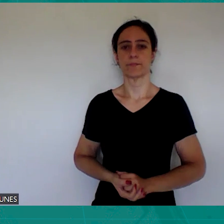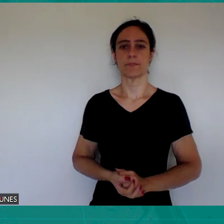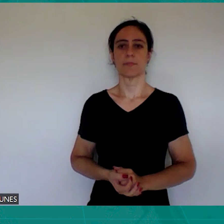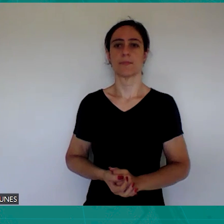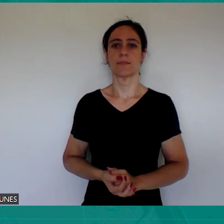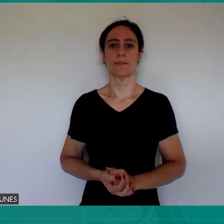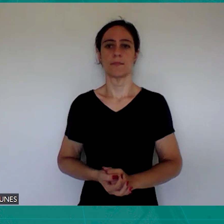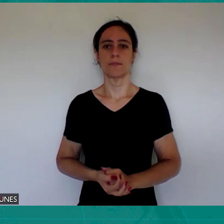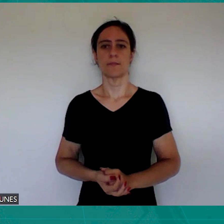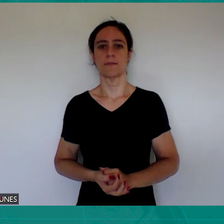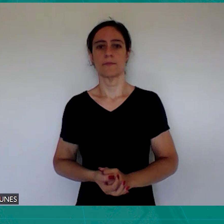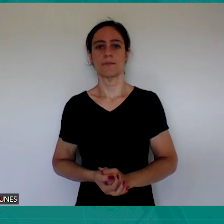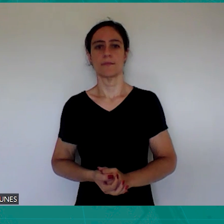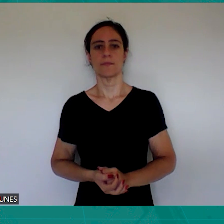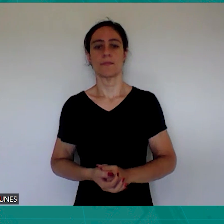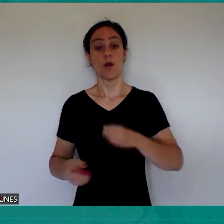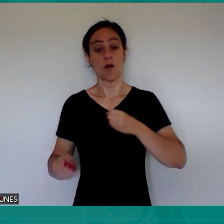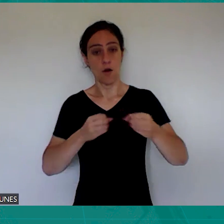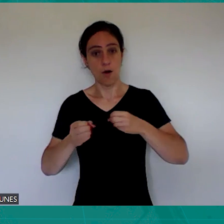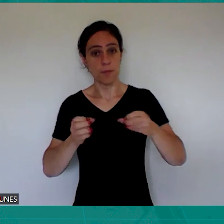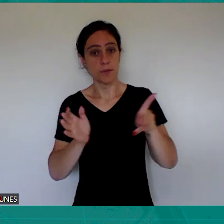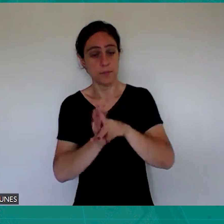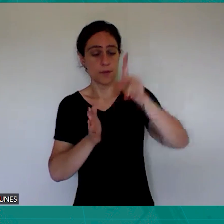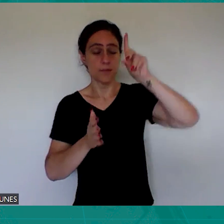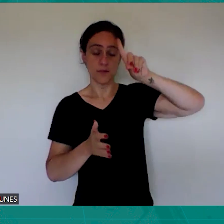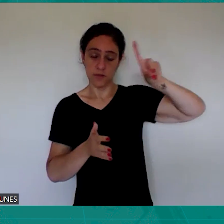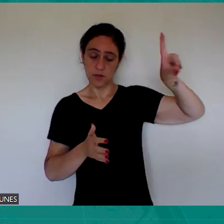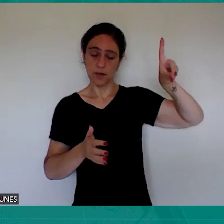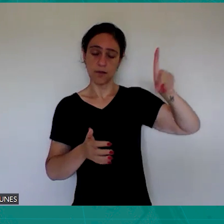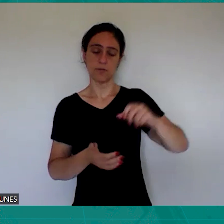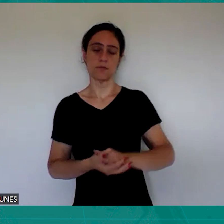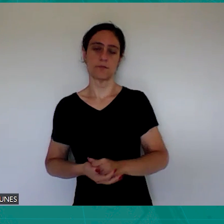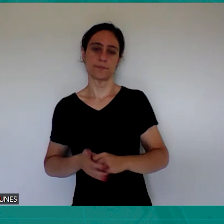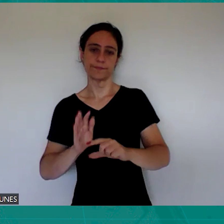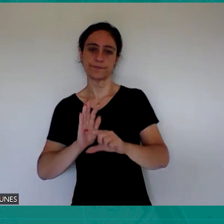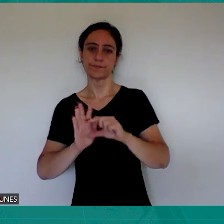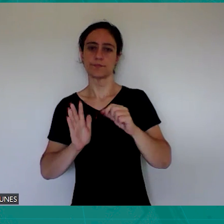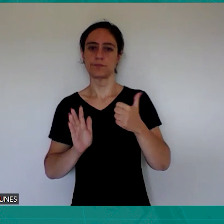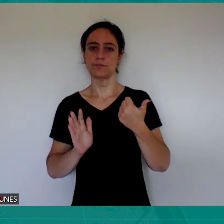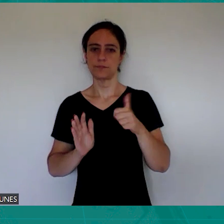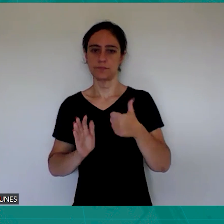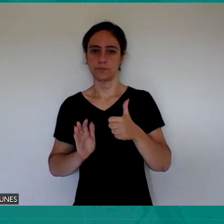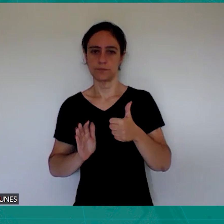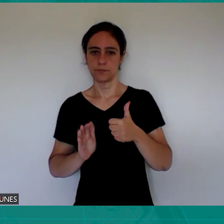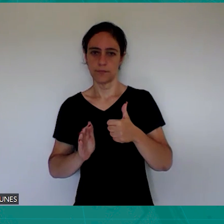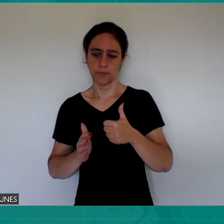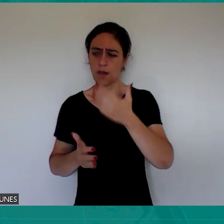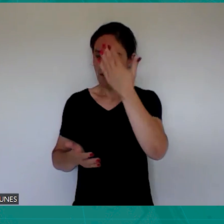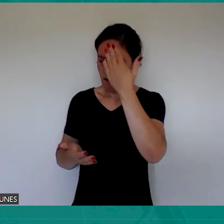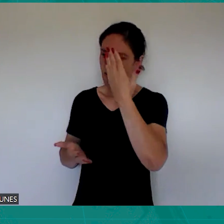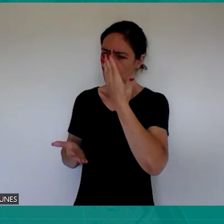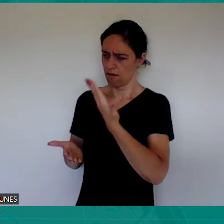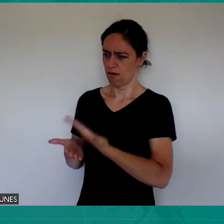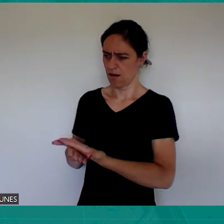faz as obras de Deus, tá? Aí versículo 11, crede-me que estou